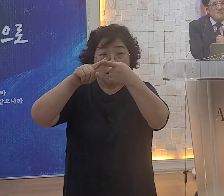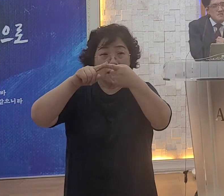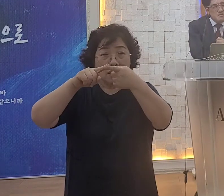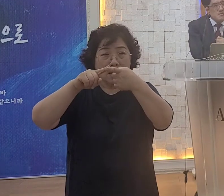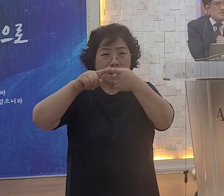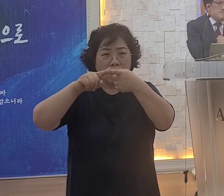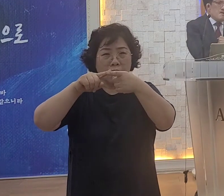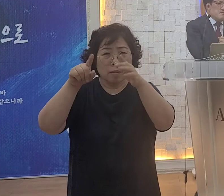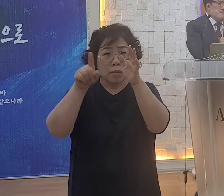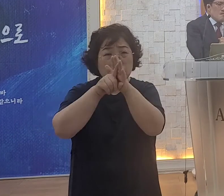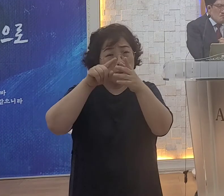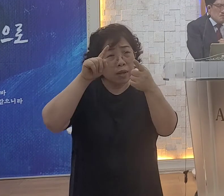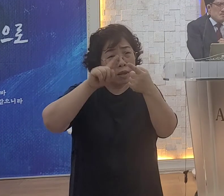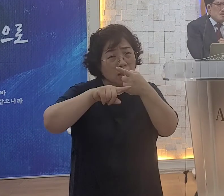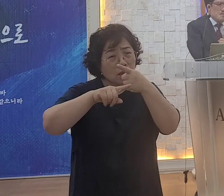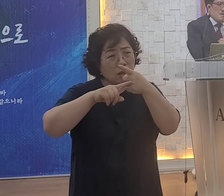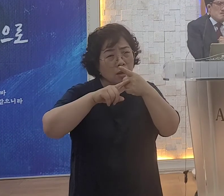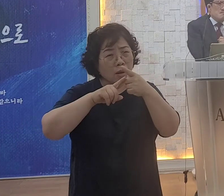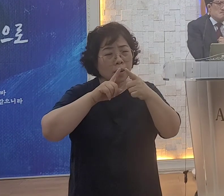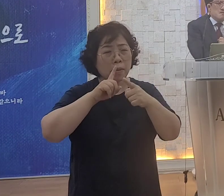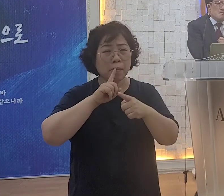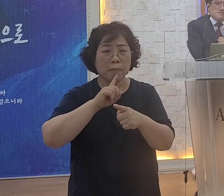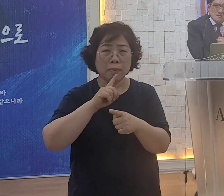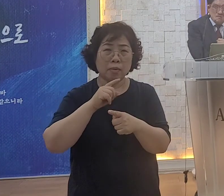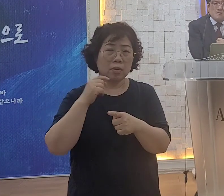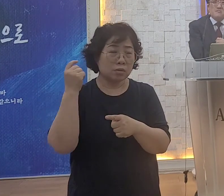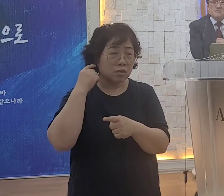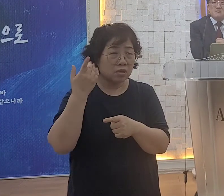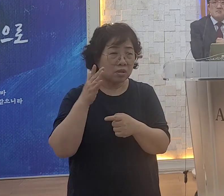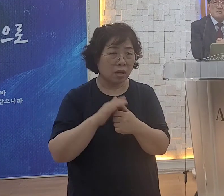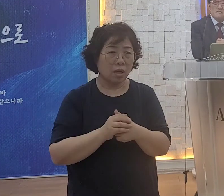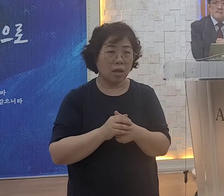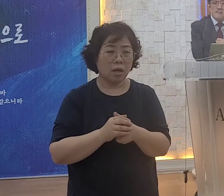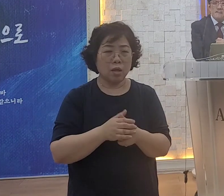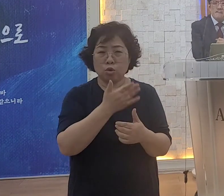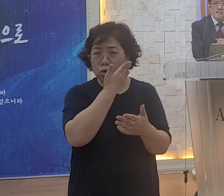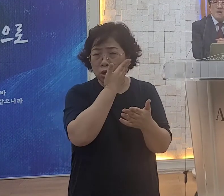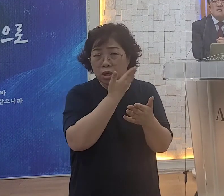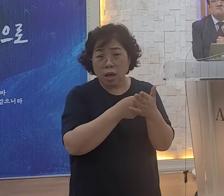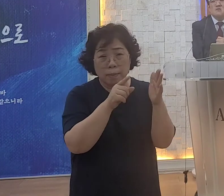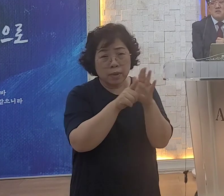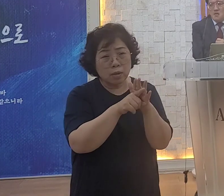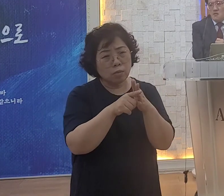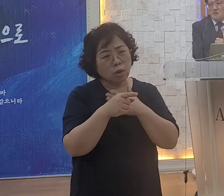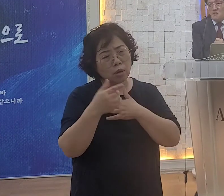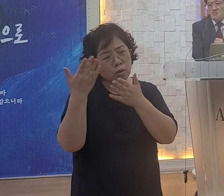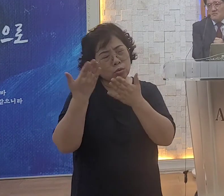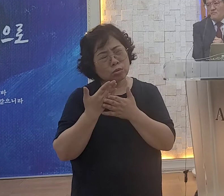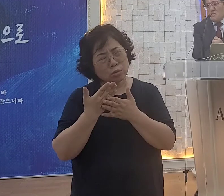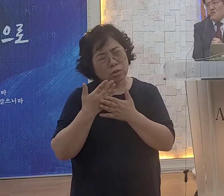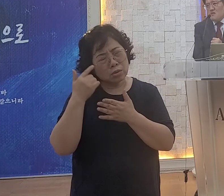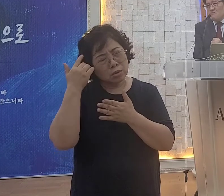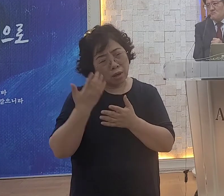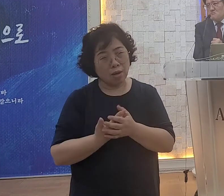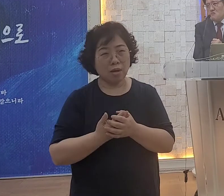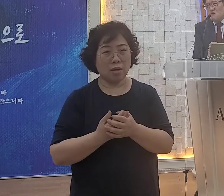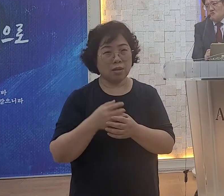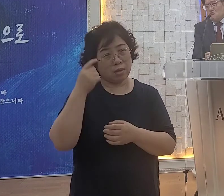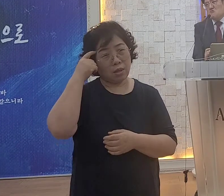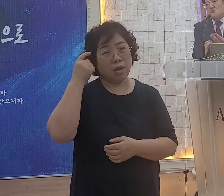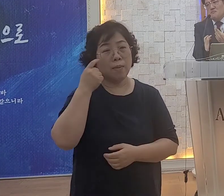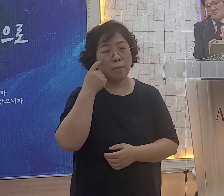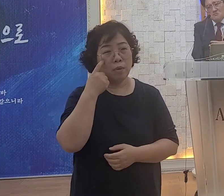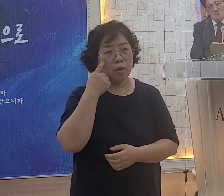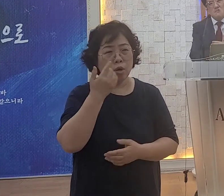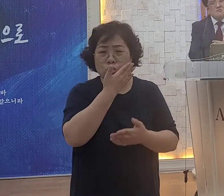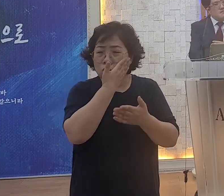이 뭘 믿는지에 대해서 말씀을 나누었는데 아니 어떻게 그럼 이 귀한 믿음을 나에게 주셨나? 여러분 한번 생각해요.